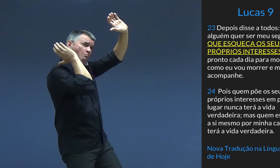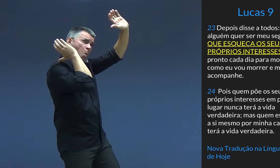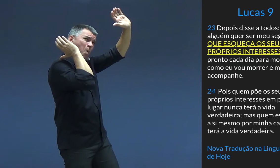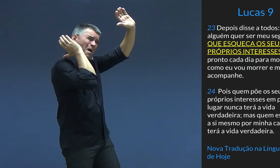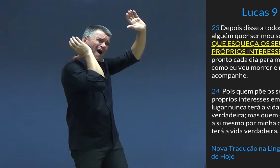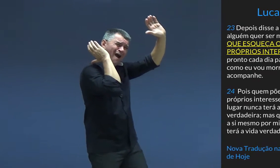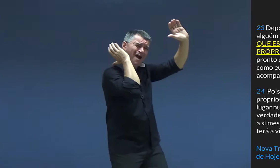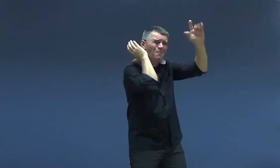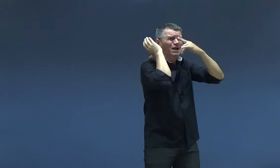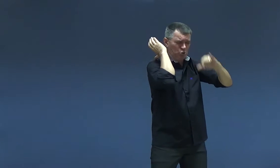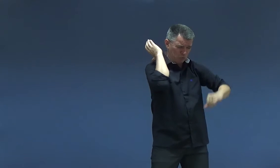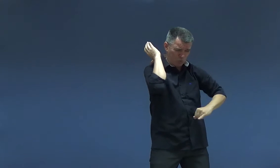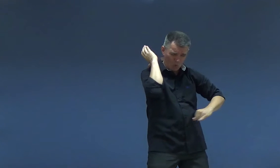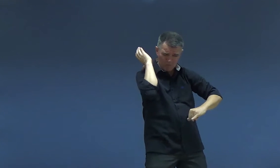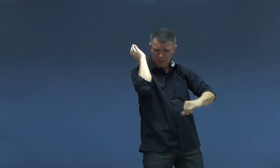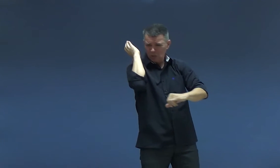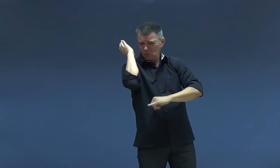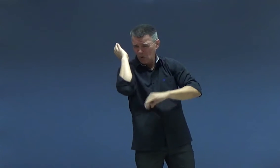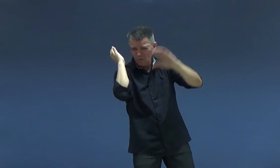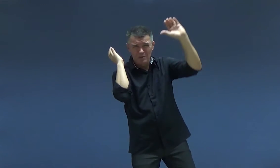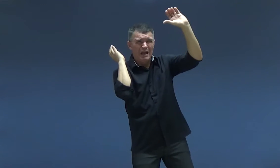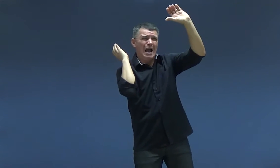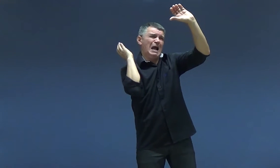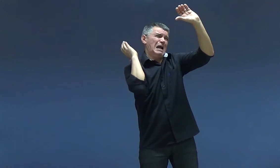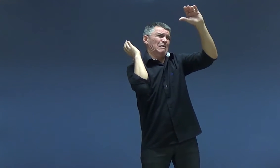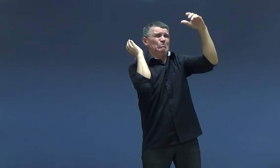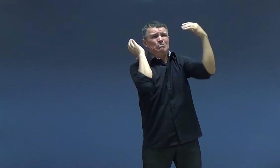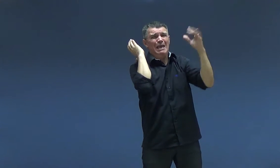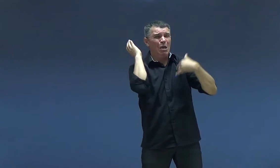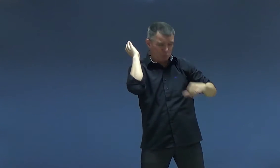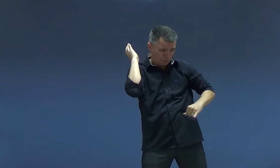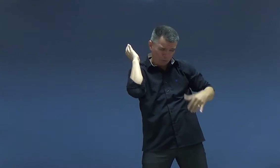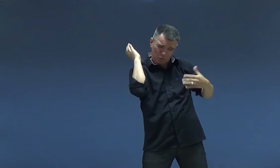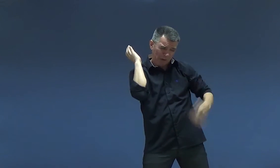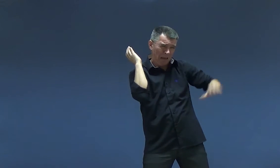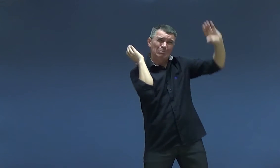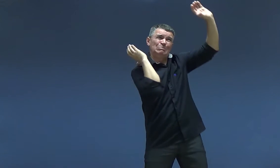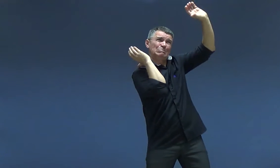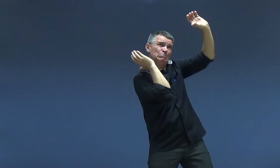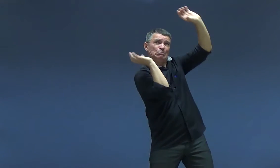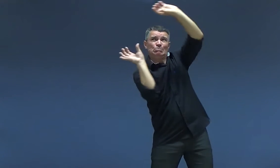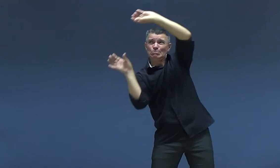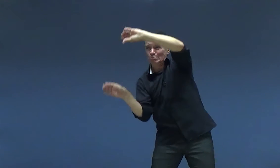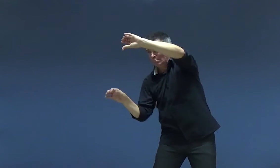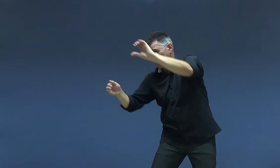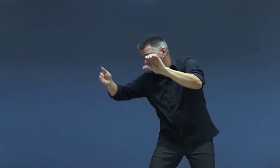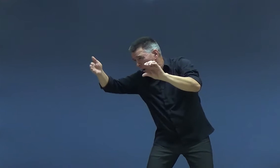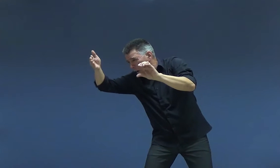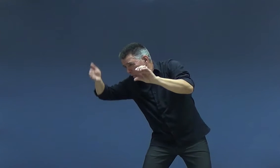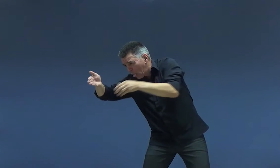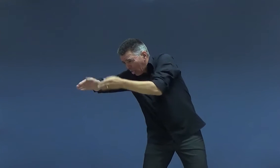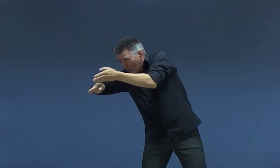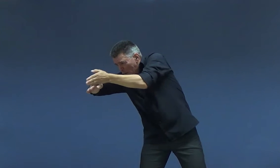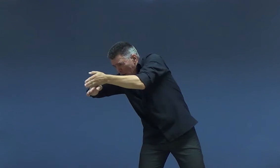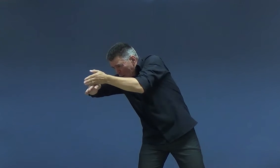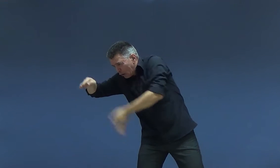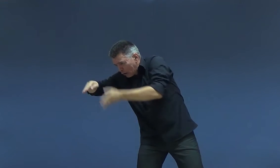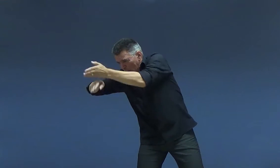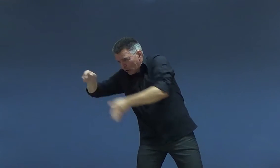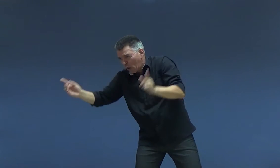Então, você estava lá carregando, parece que é tão sofrido, né? Daí você pensa, ah, eu não quero sofrer. Ai, vou cortar um